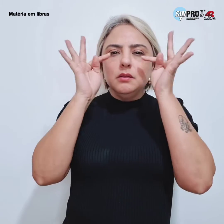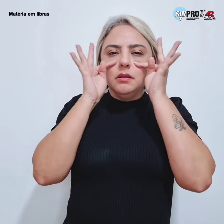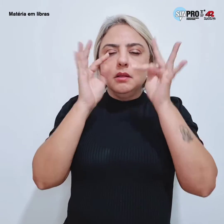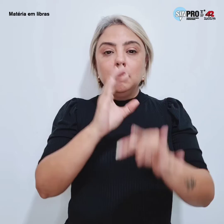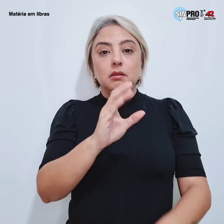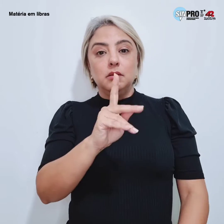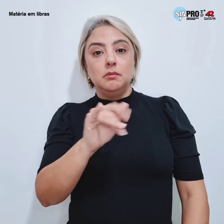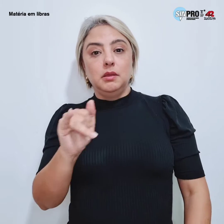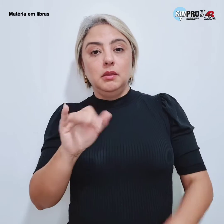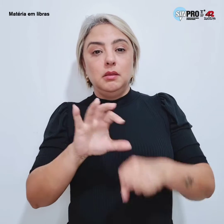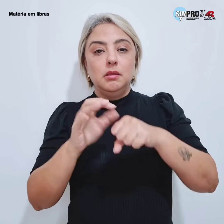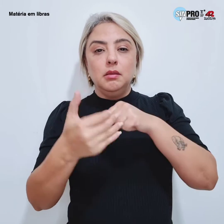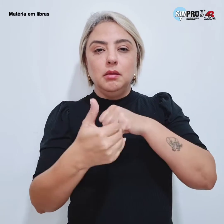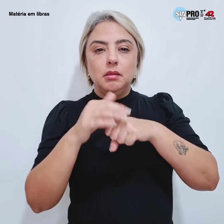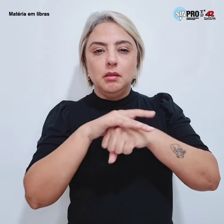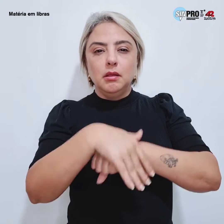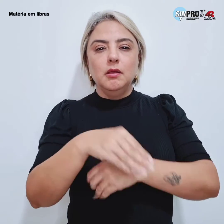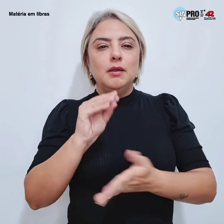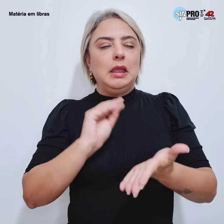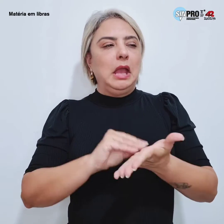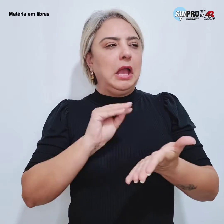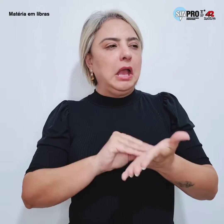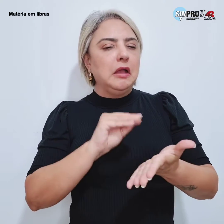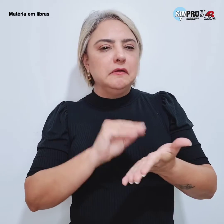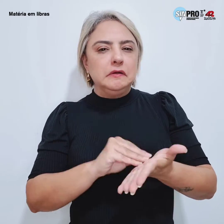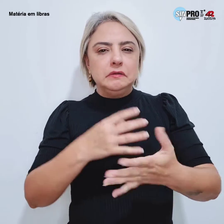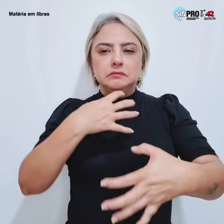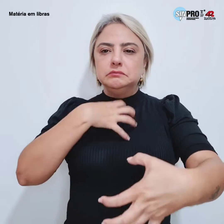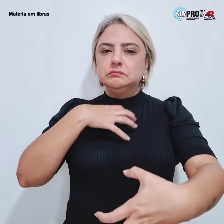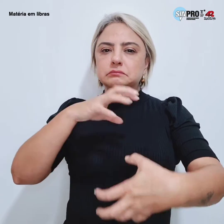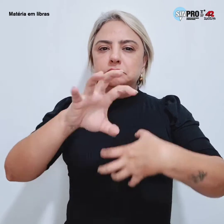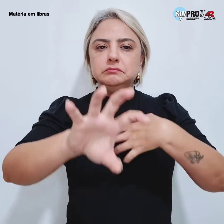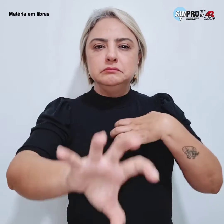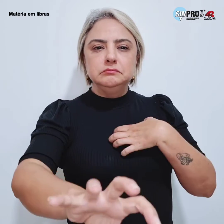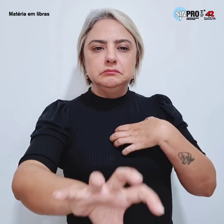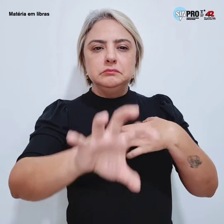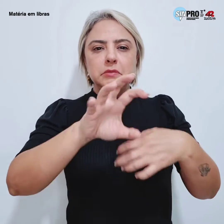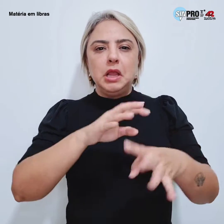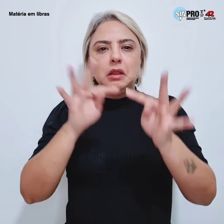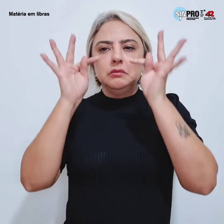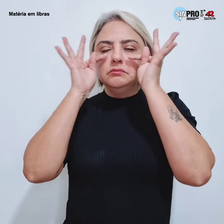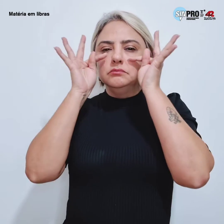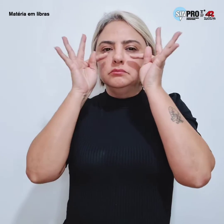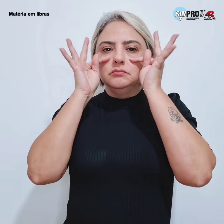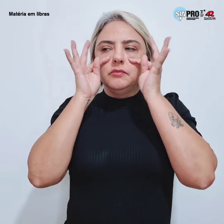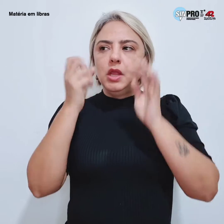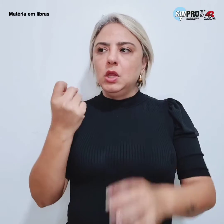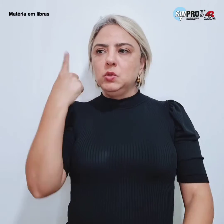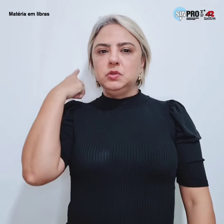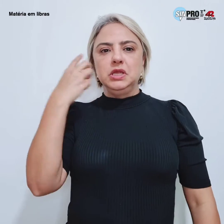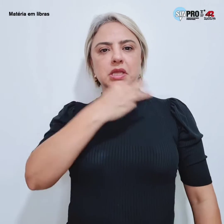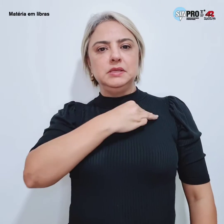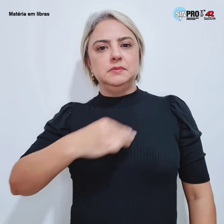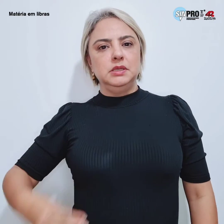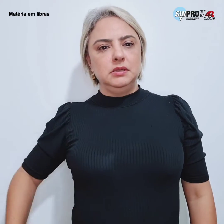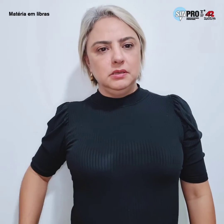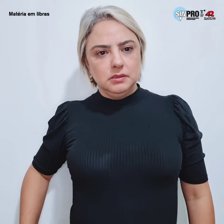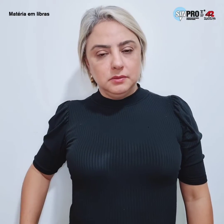pandemia foi a falta de empatia no depoimento dos ex-ministros,